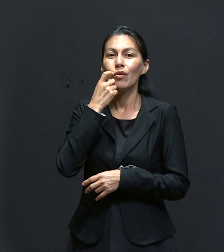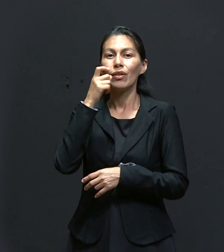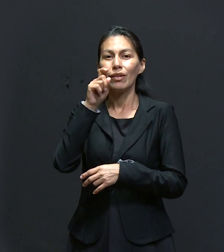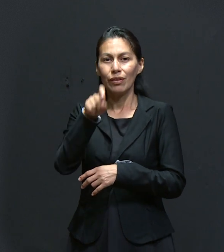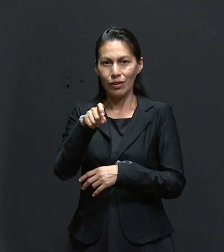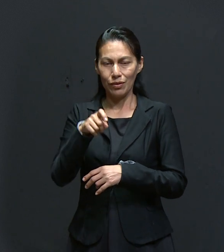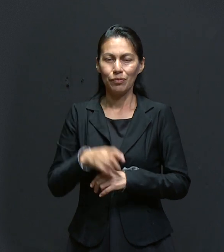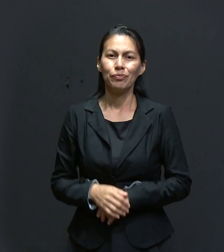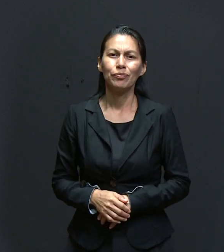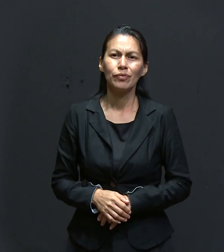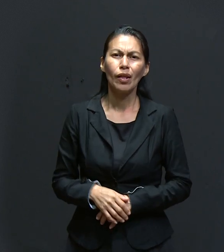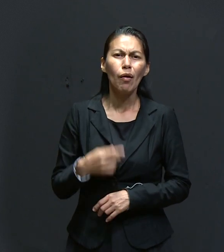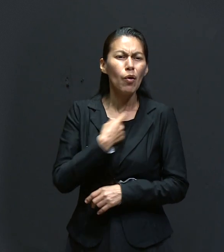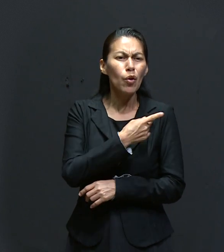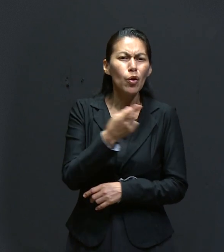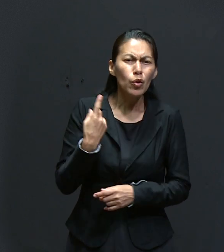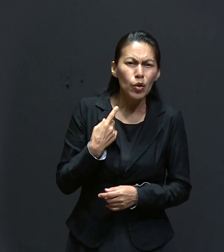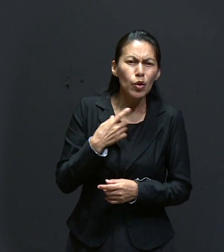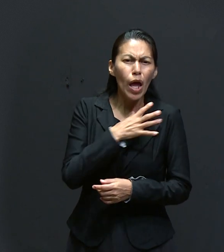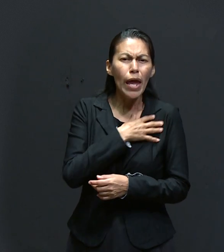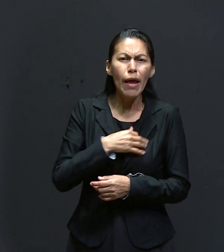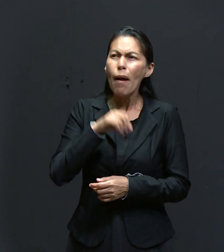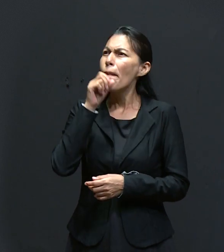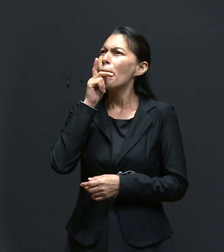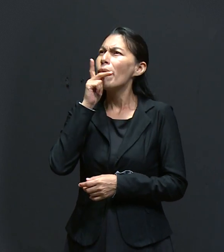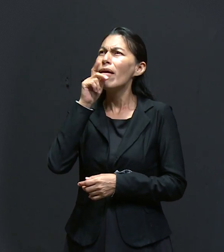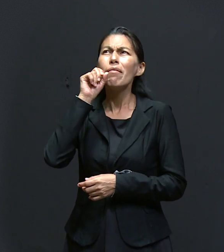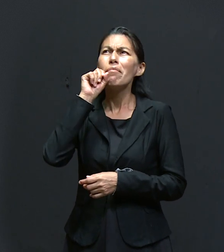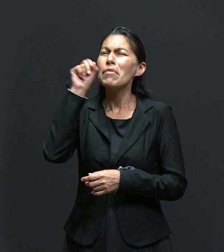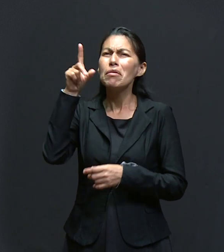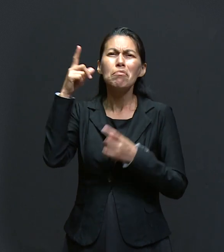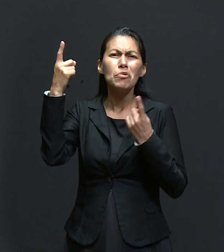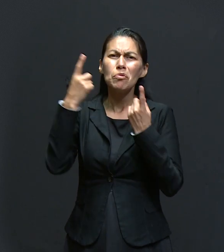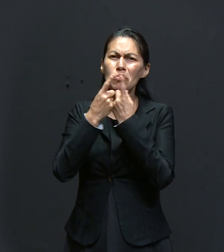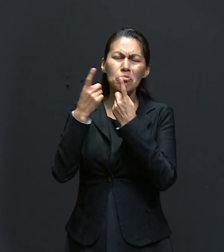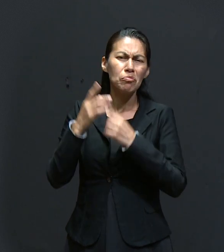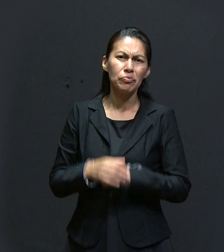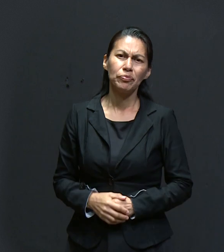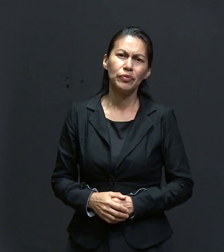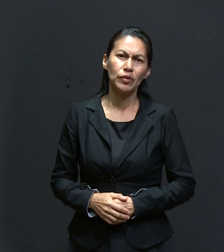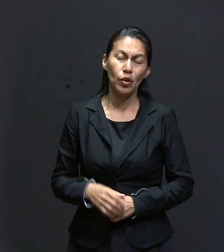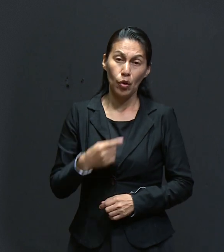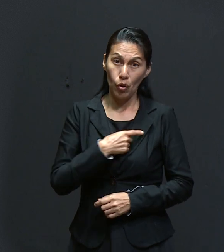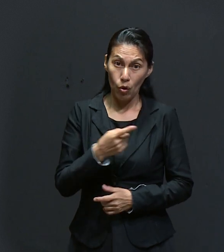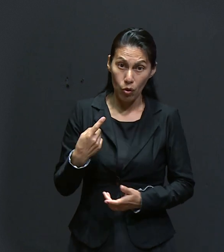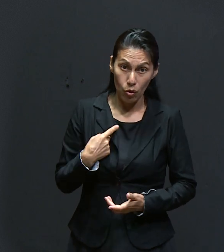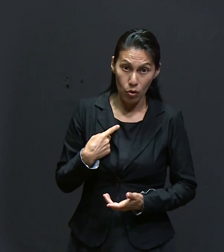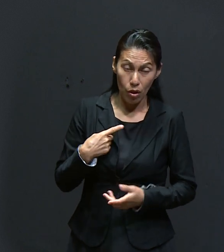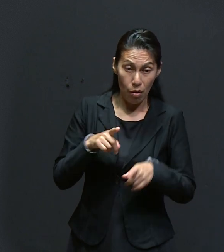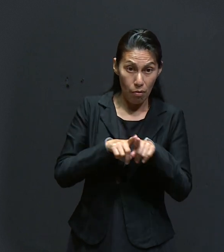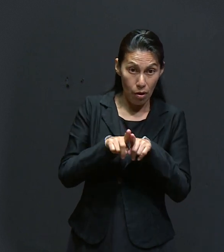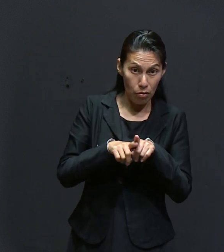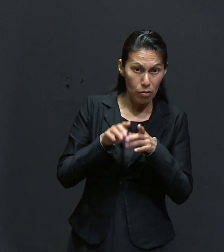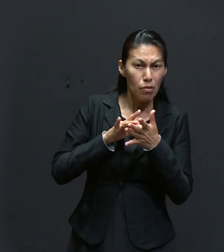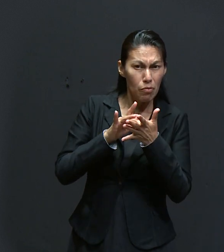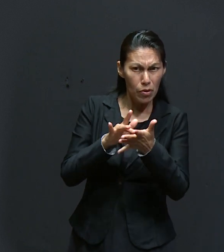porque somos hijos de un mismo padre y podemos ayudar a nuestros hermanos